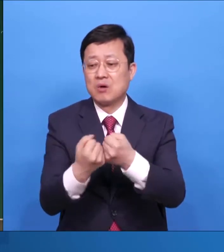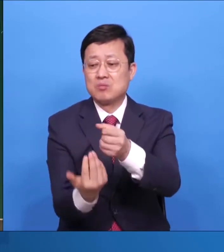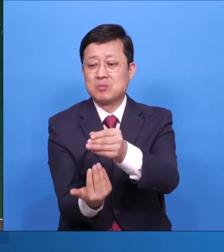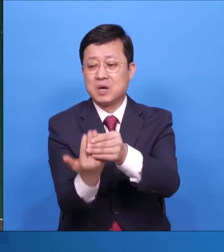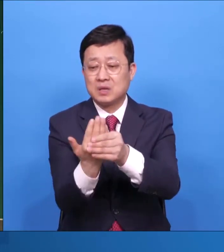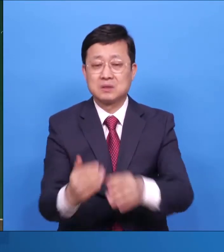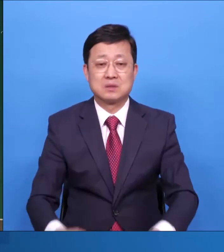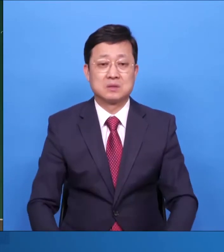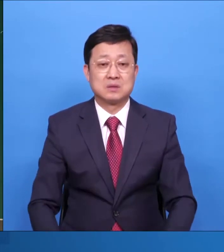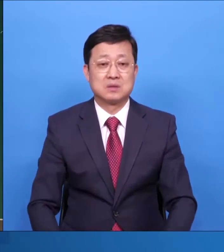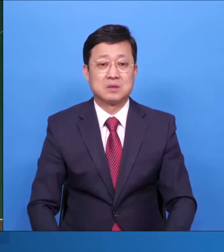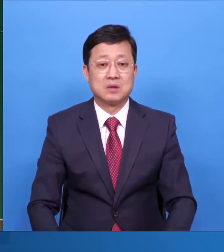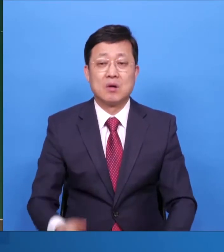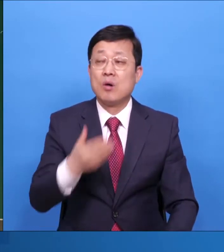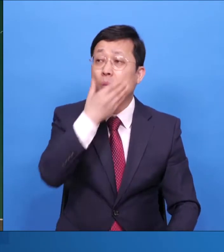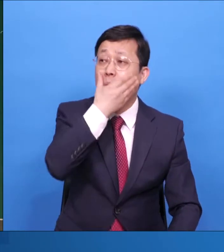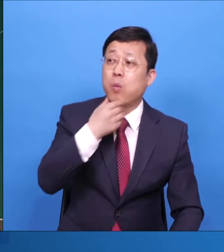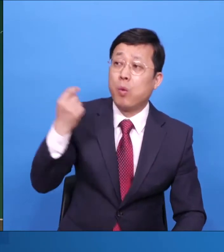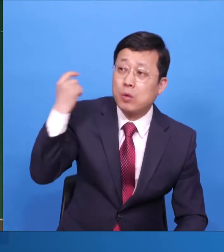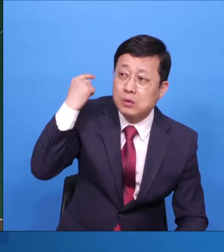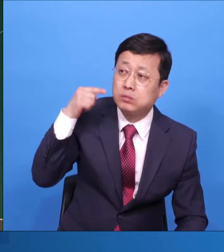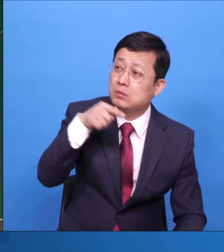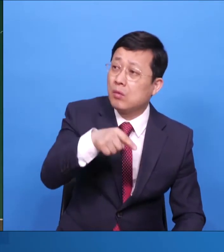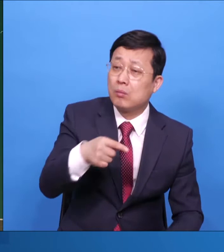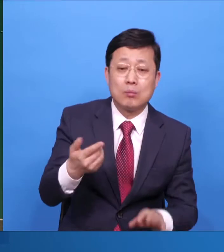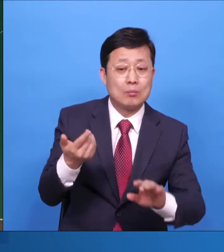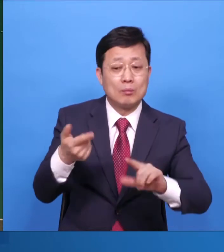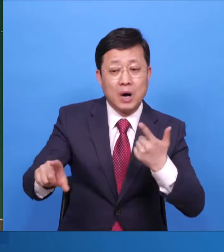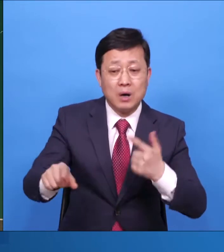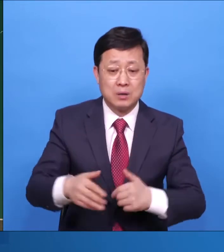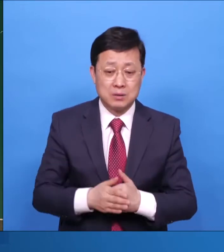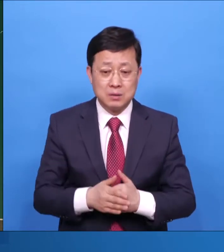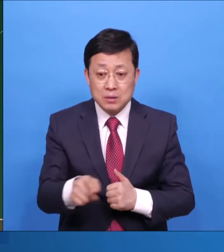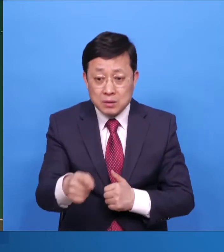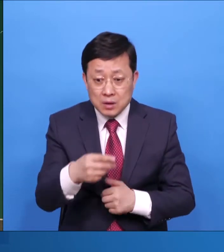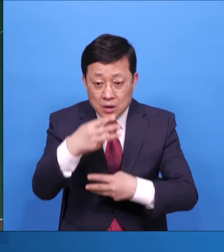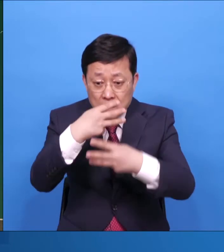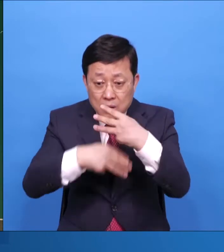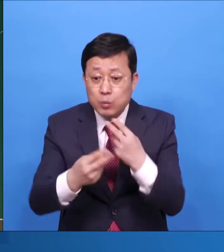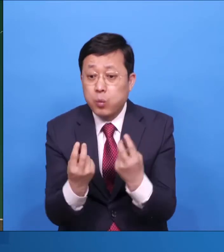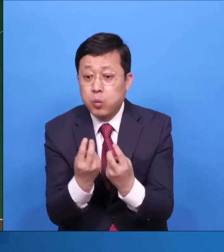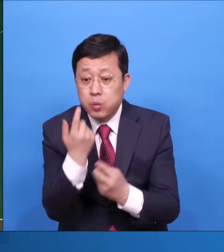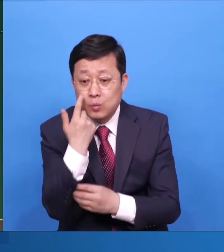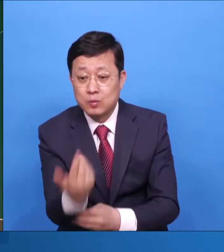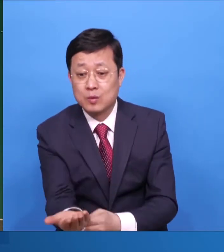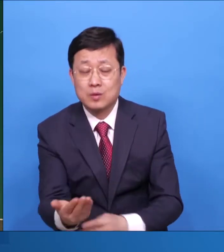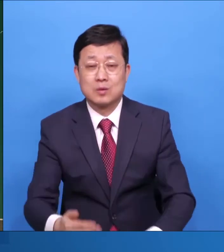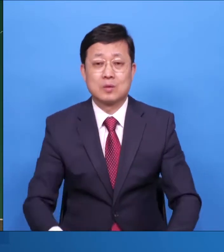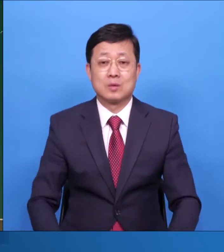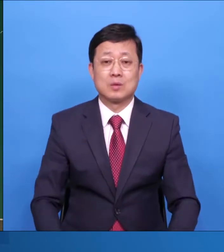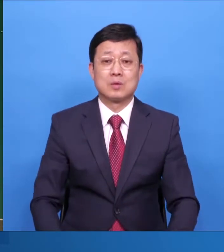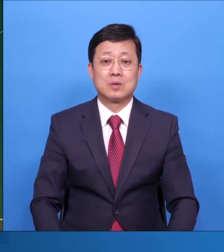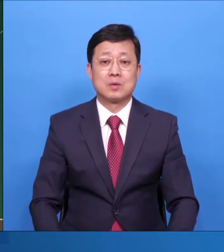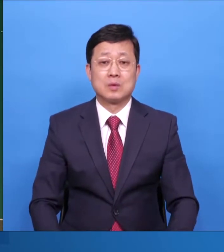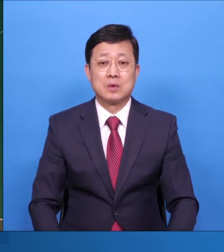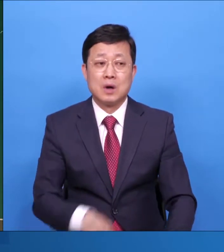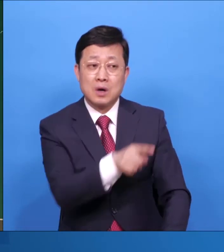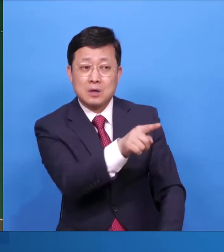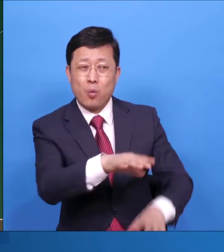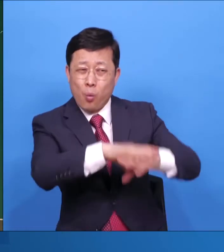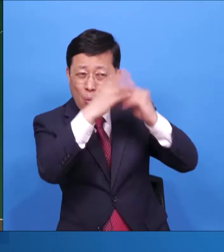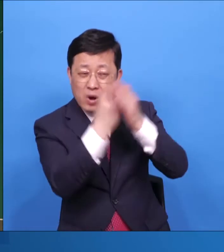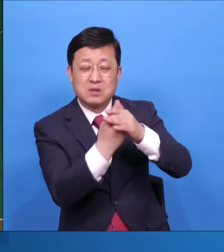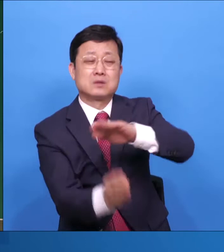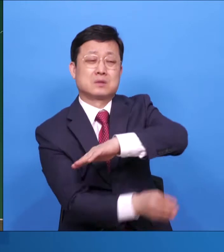vemos que el evangelio de ellos salió de este punto. 어떻게 할 겁니까, 여러분들? ¿Qué van a hacer los remanentes con esto? 그거 지금 싹 다 틀린 거거든요. Todo